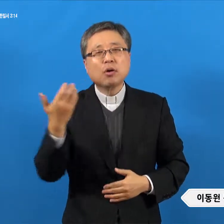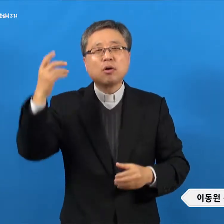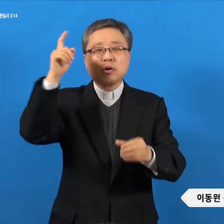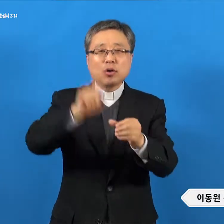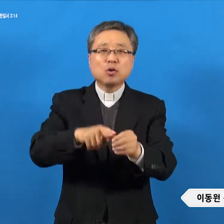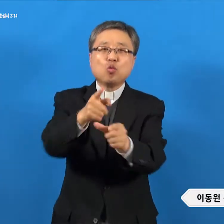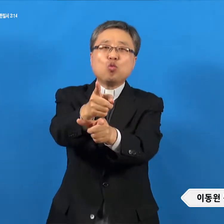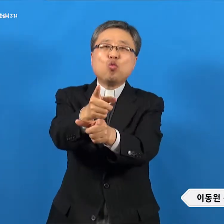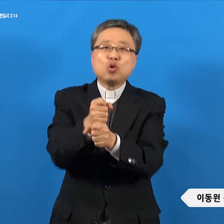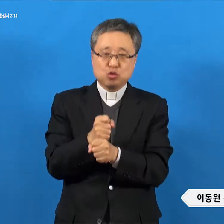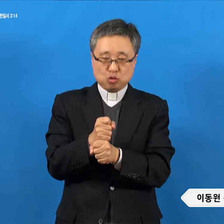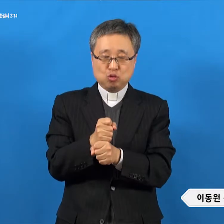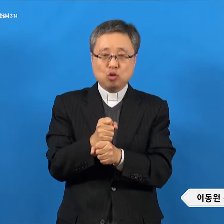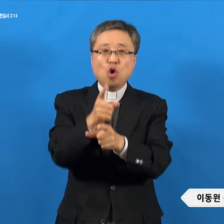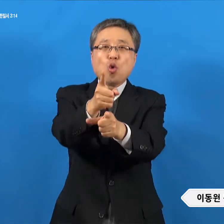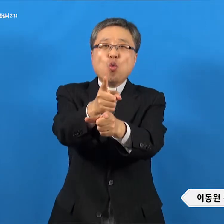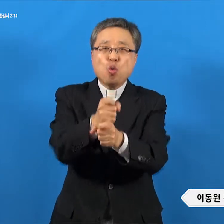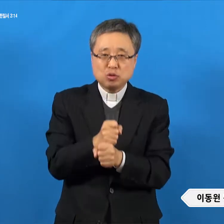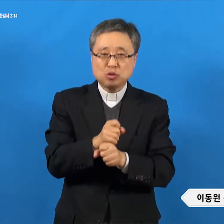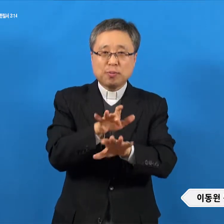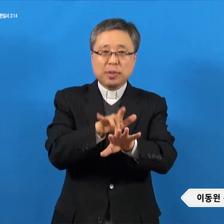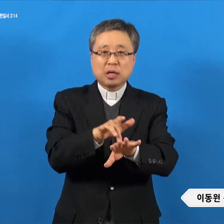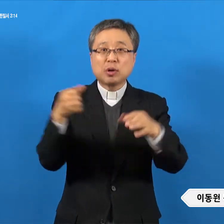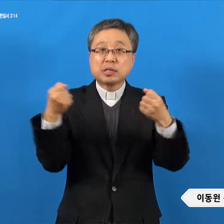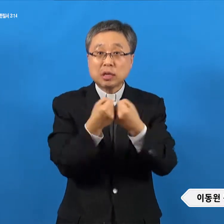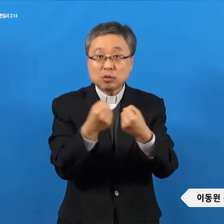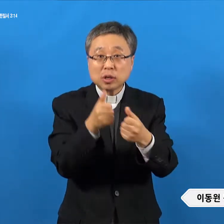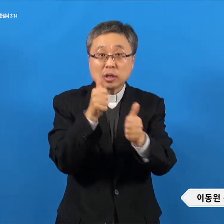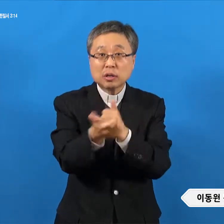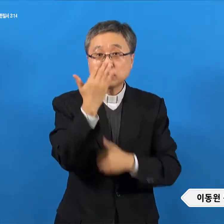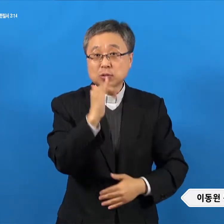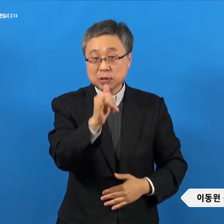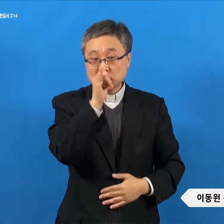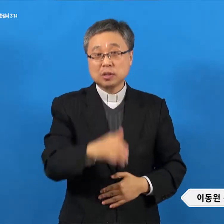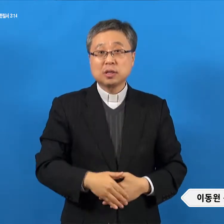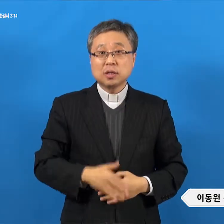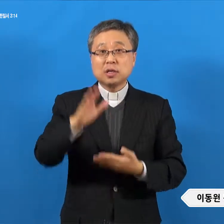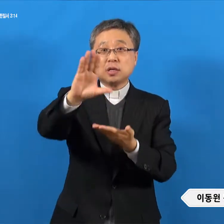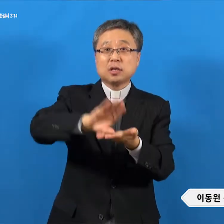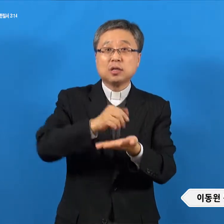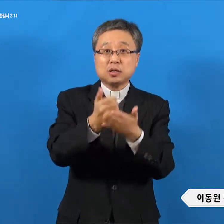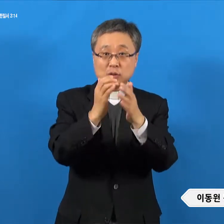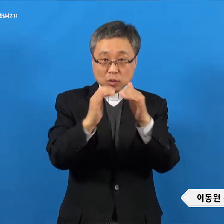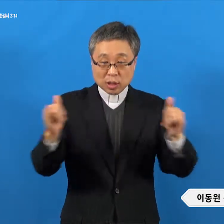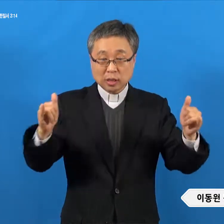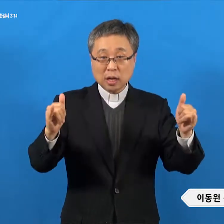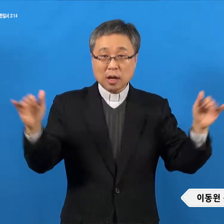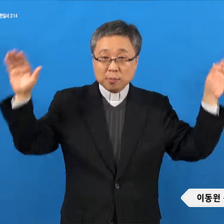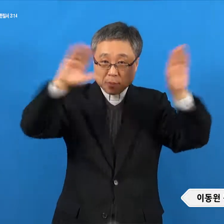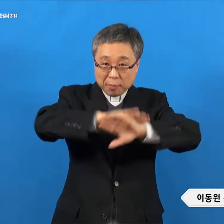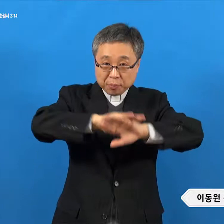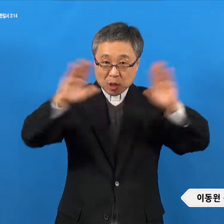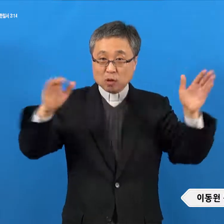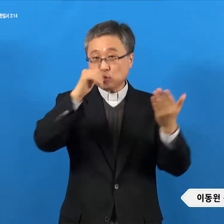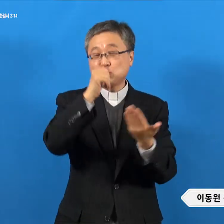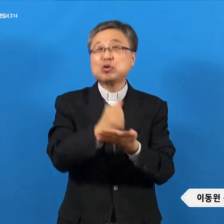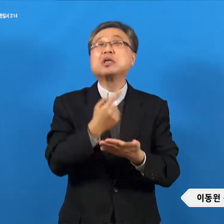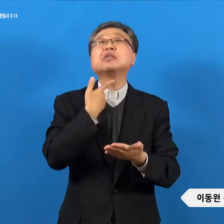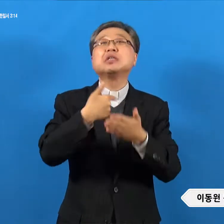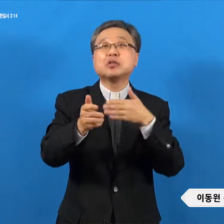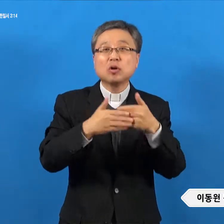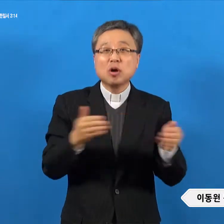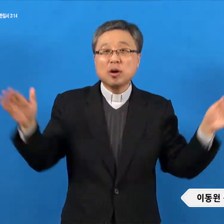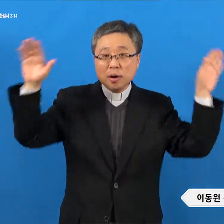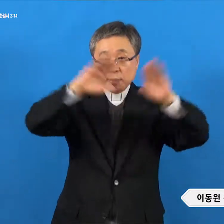영적 원수인 원수 마귀와 싸워서 이길 수가 있다. 크리스찬이어도 밤낮 죄짓고 밤낮 쓰러지고